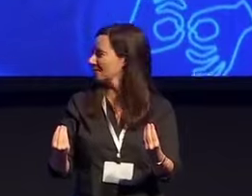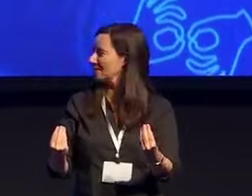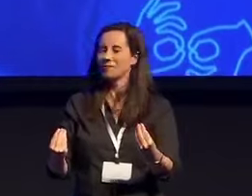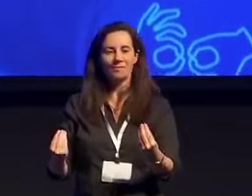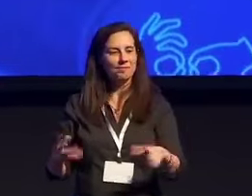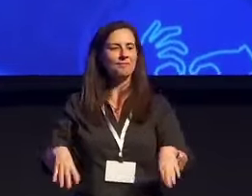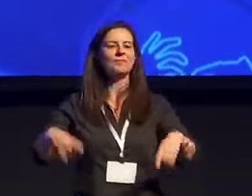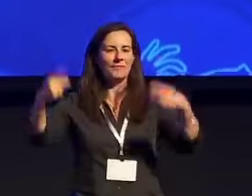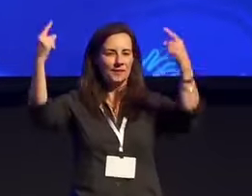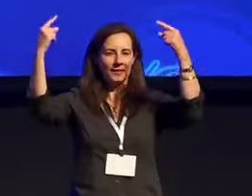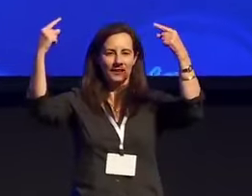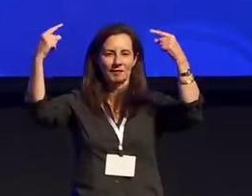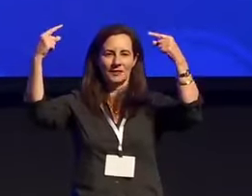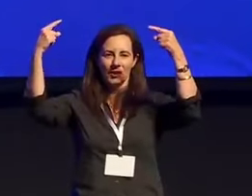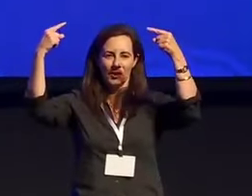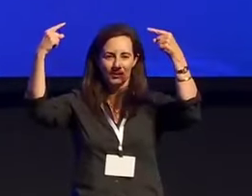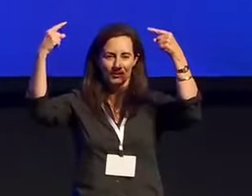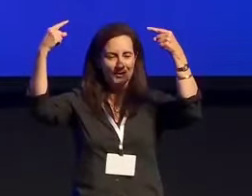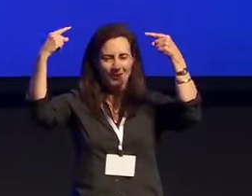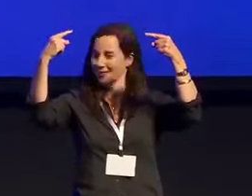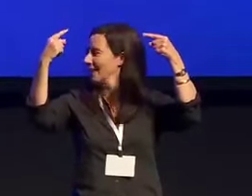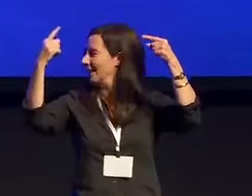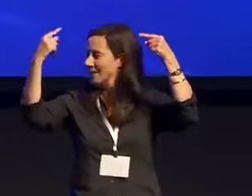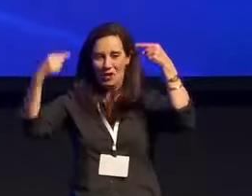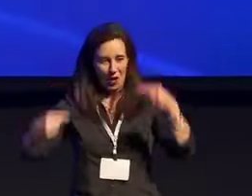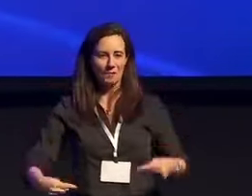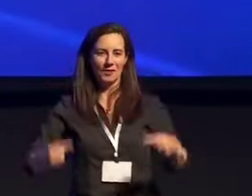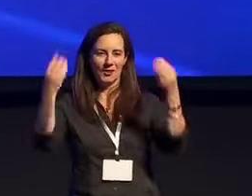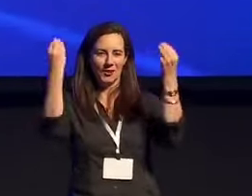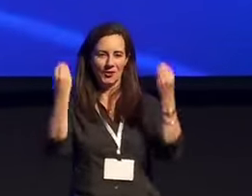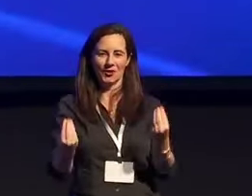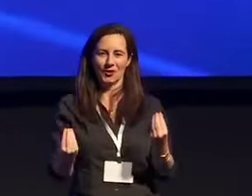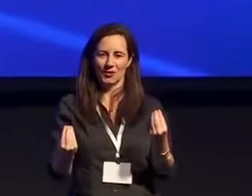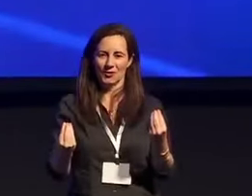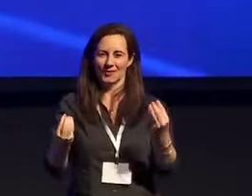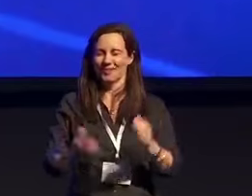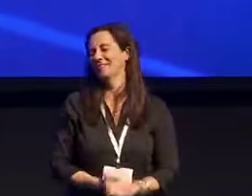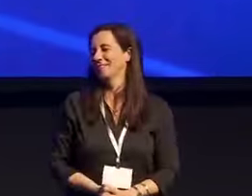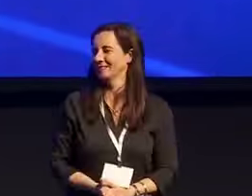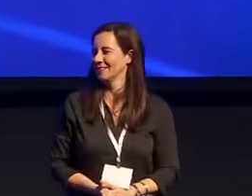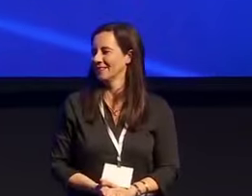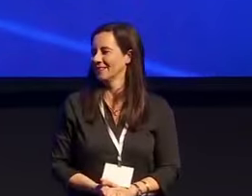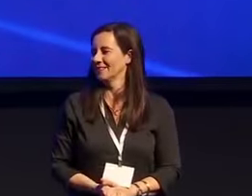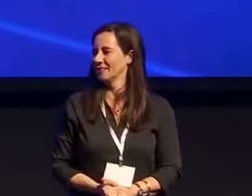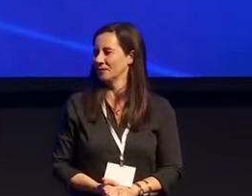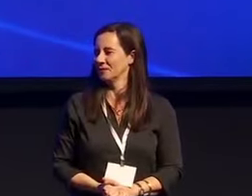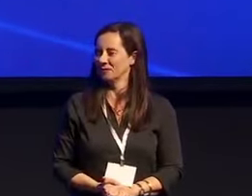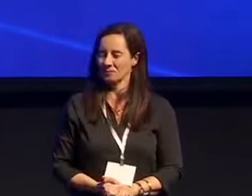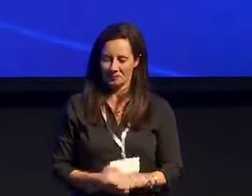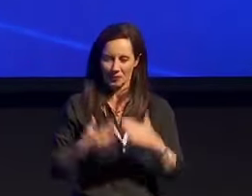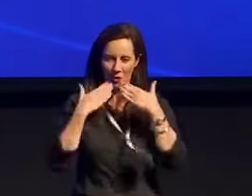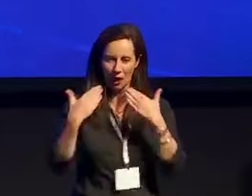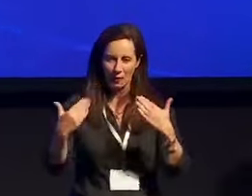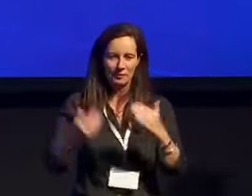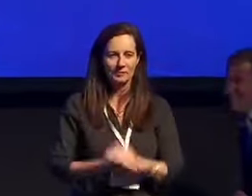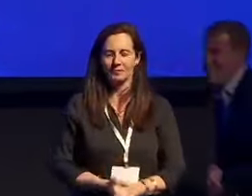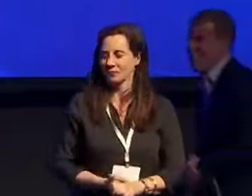אז כולם ידיים, כי אנחנו יום טוב. תודה רבה.